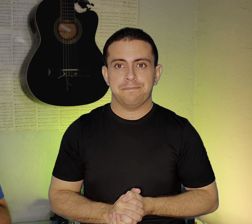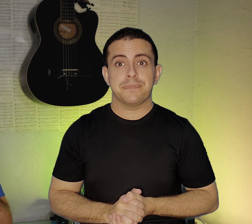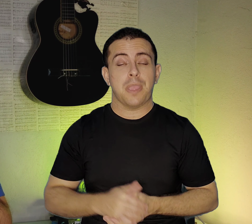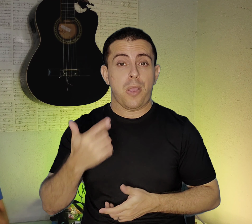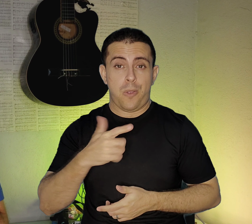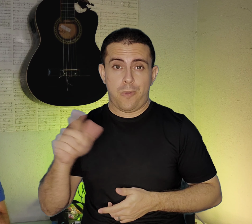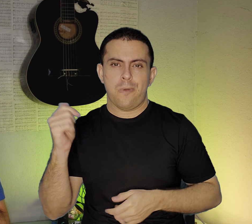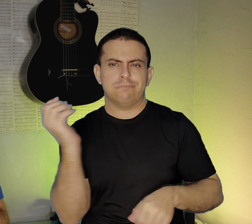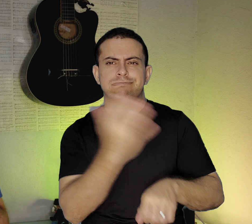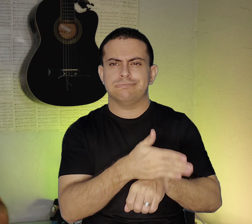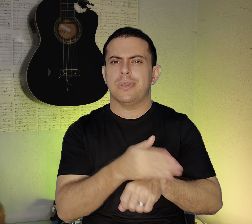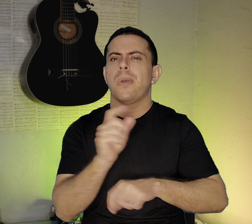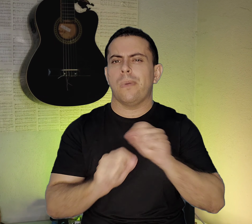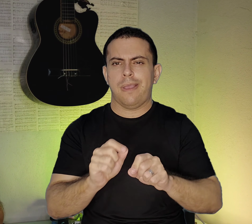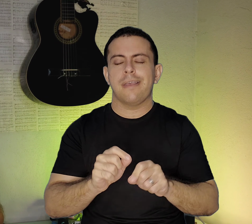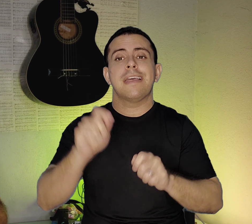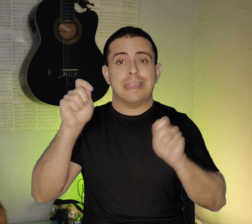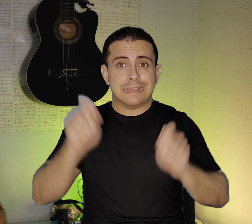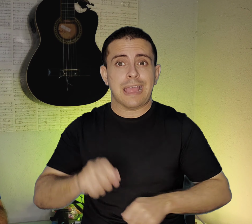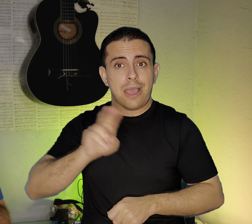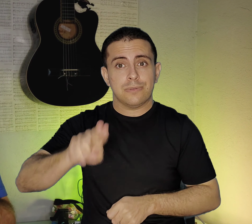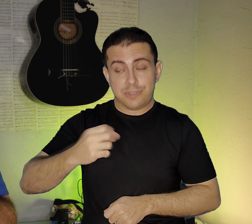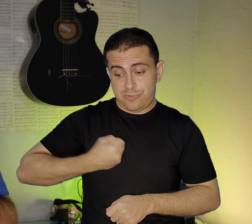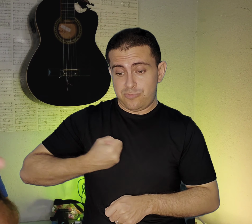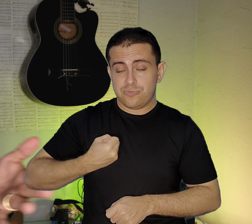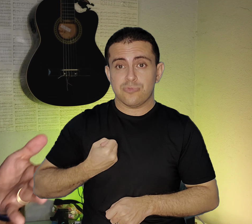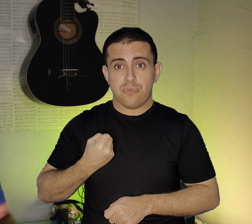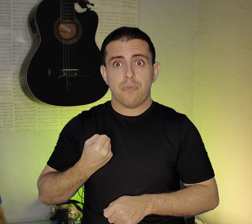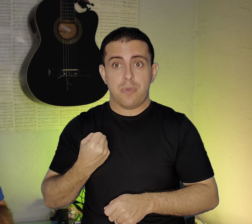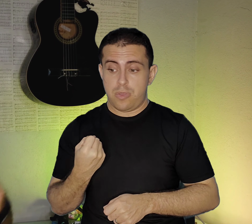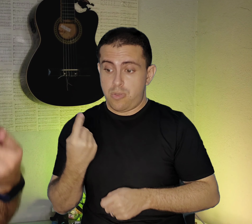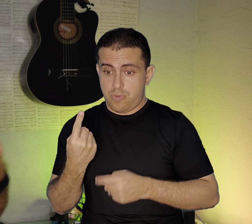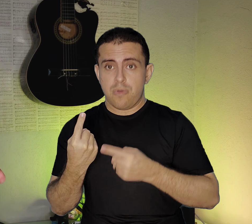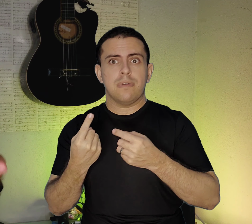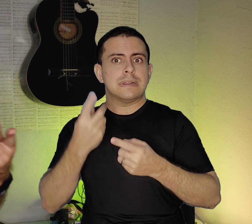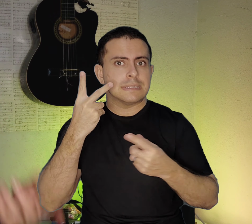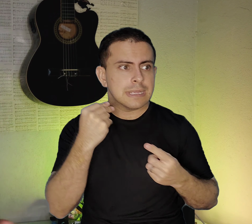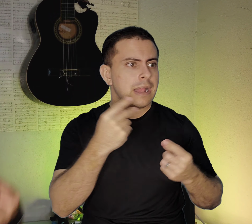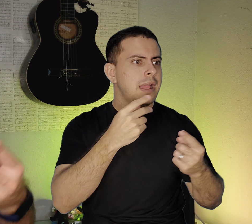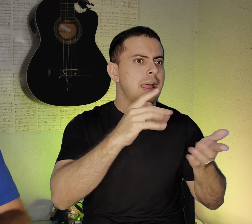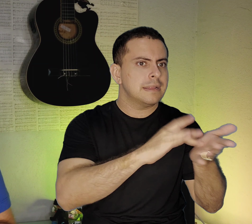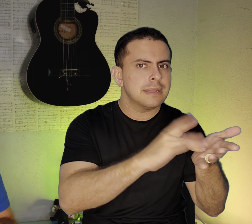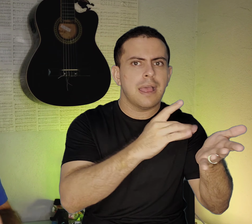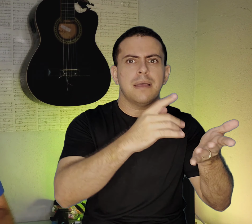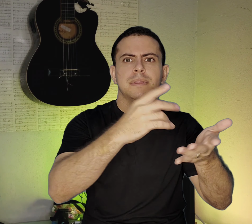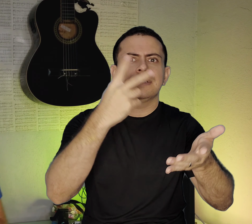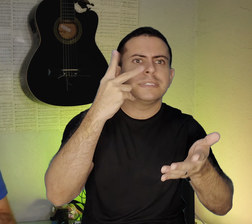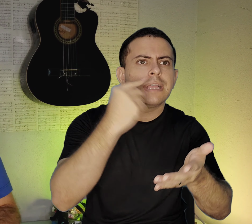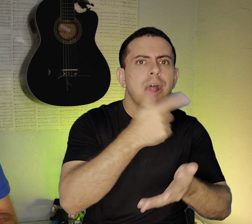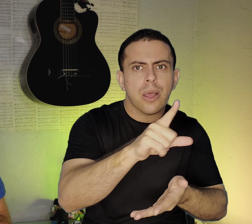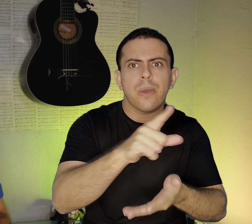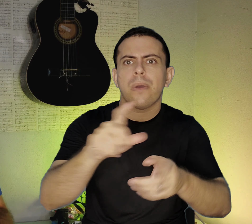Outra vantagem do Telegram é que você pode usar o mesmo número em vários aparelhos Eu posso ter no meu celular, no tablet,